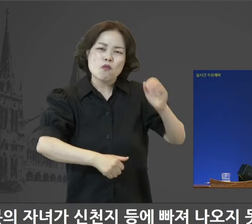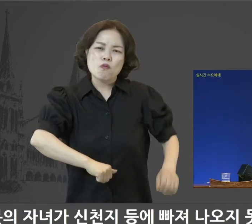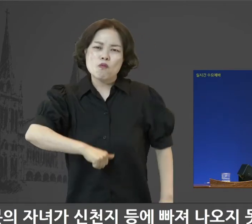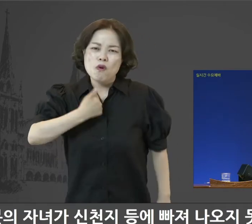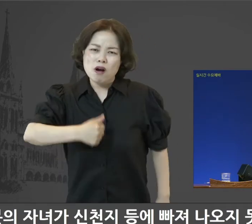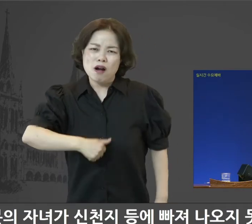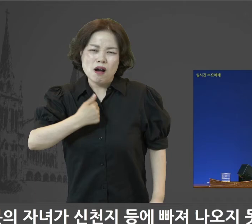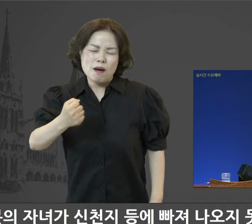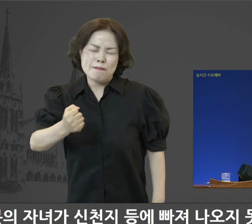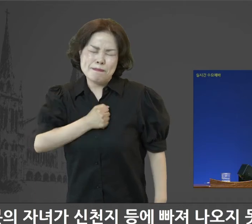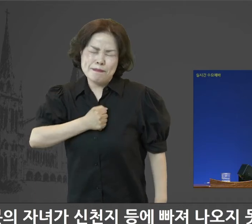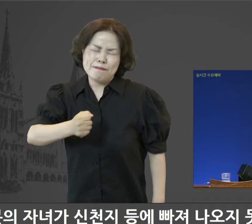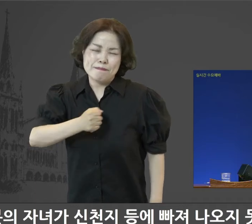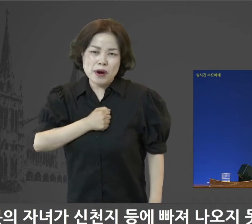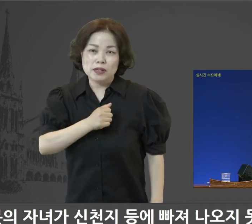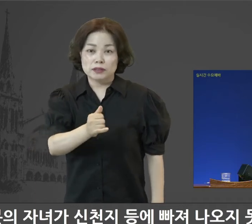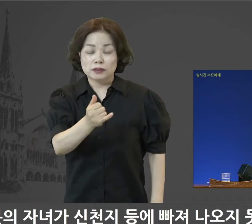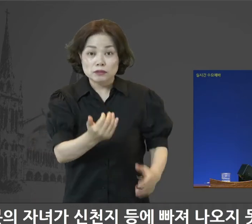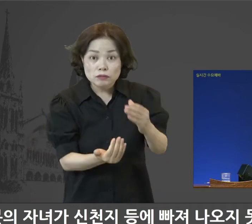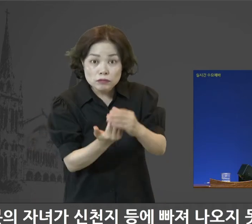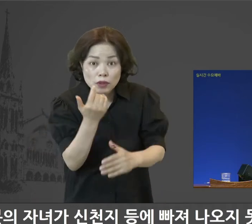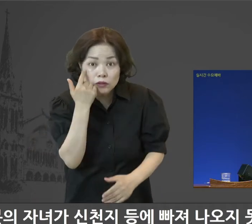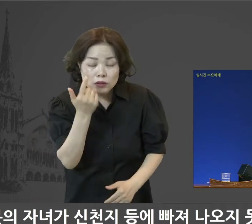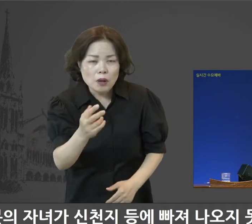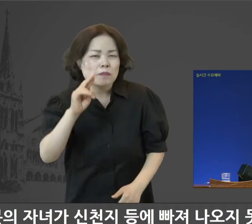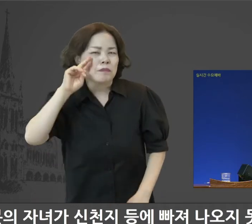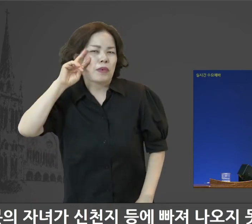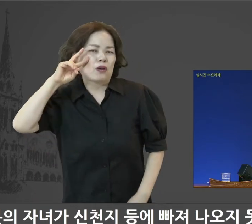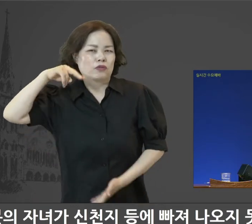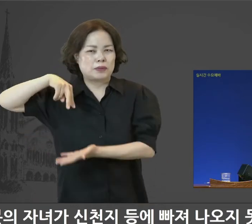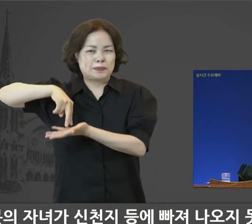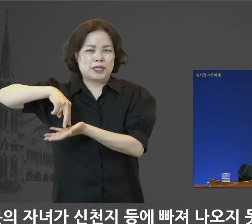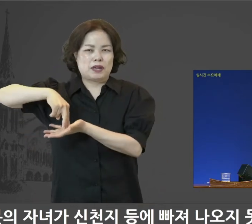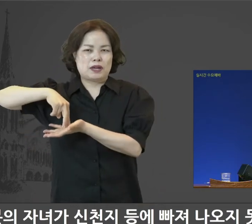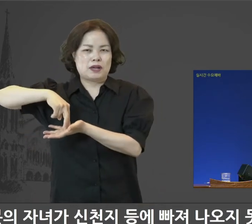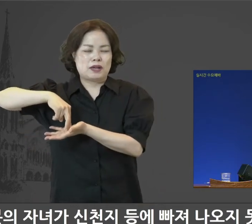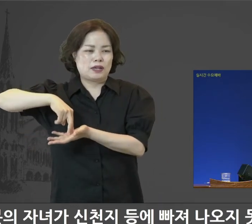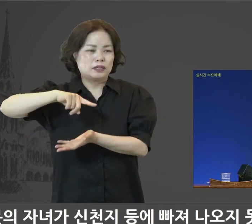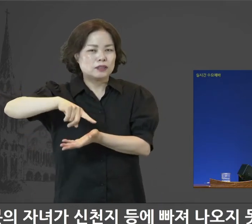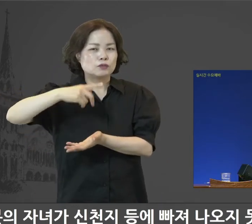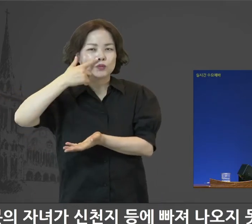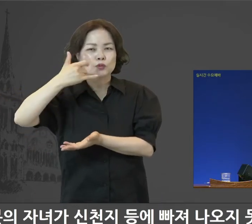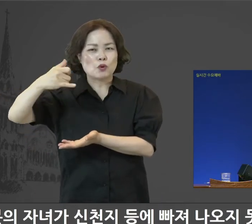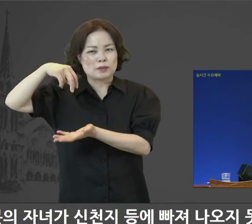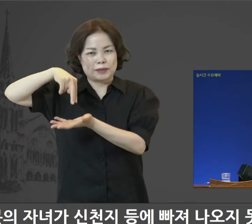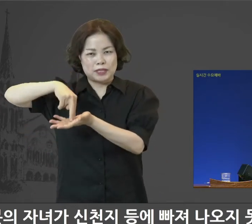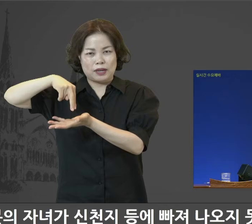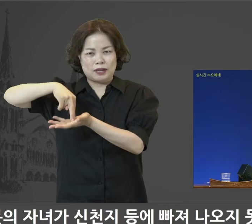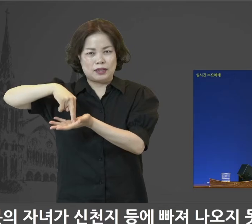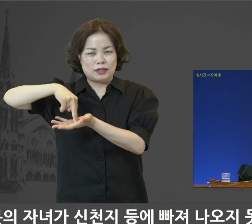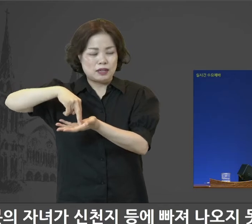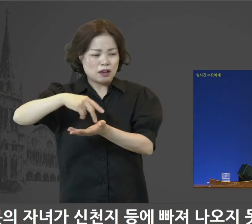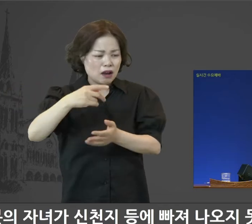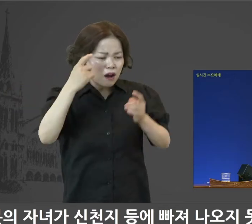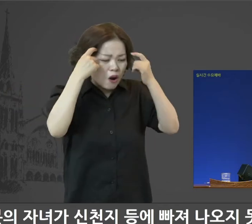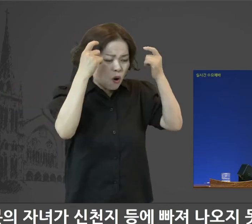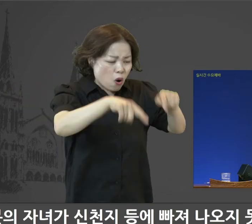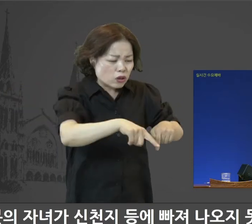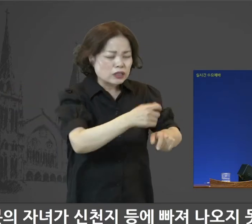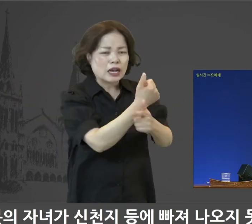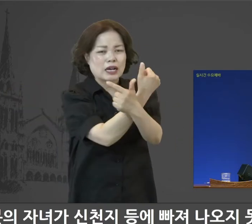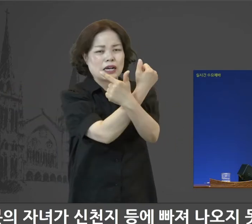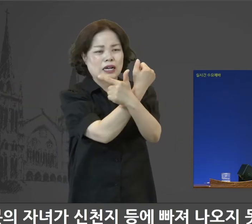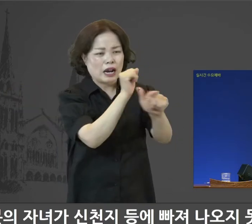터지지 않겠습니까? 지금 바울이 그런 부모의 마음을 가지고 쓴 것 같아요. 어리석도다